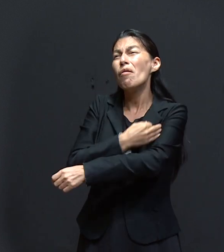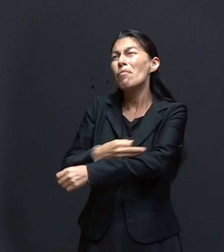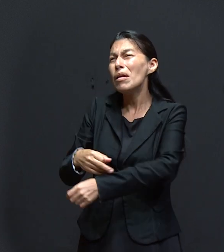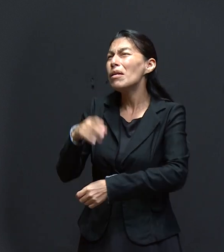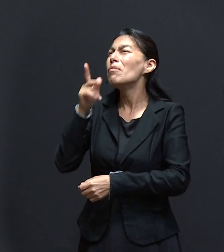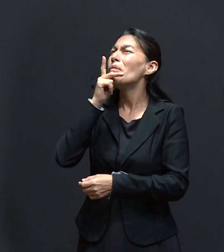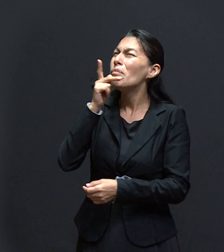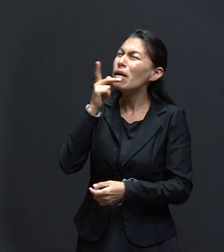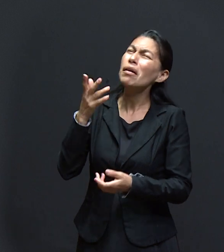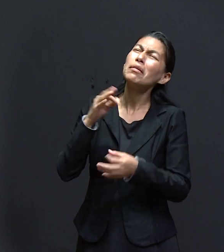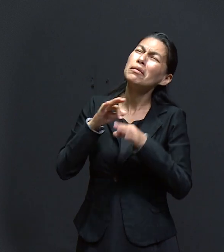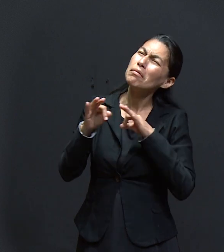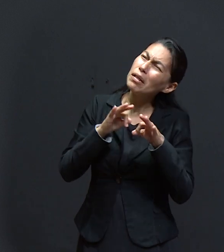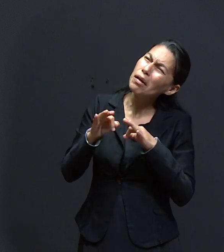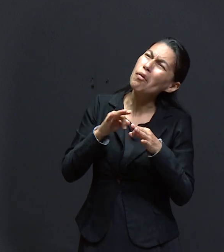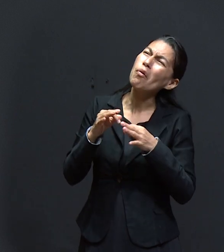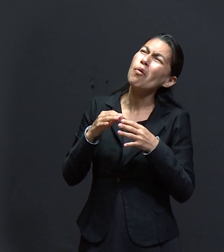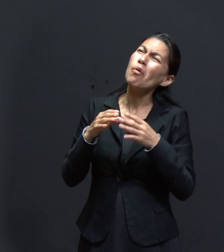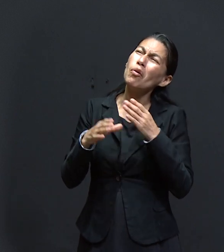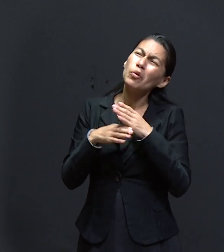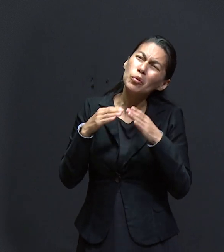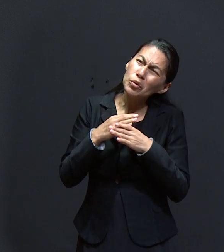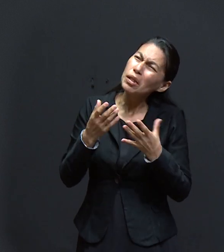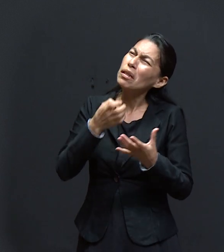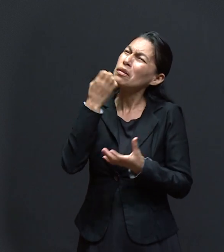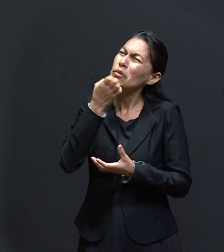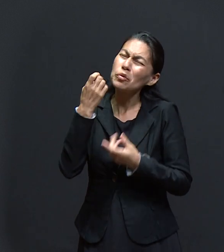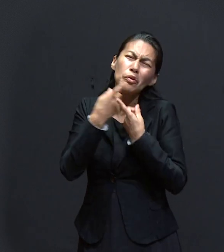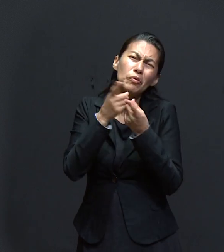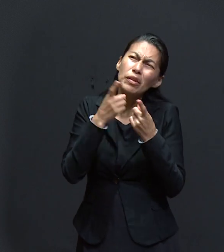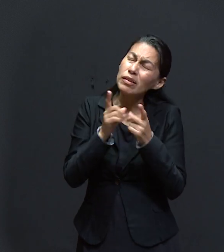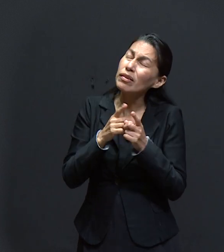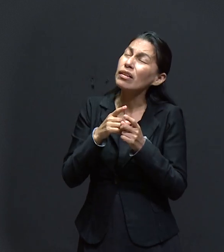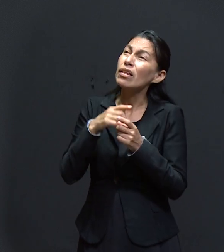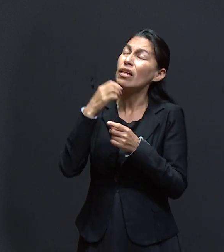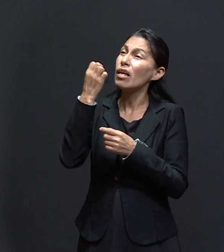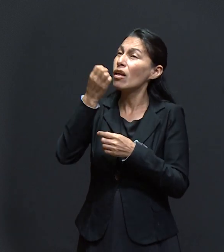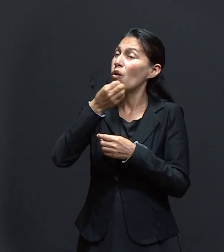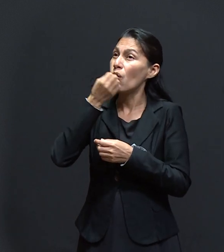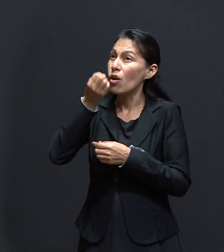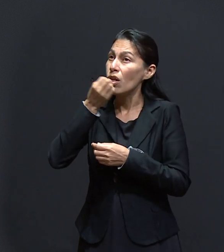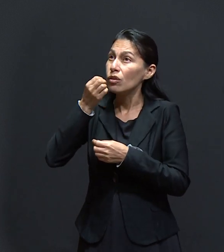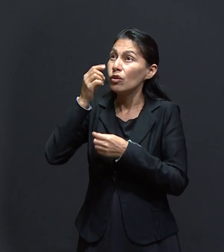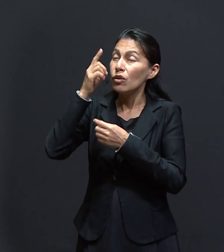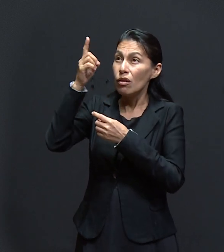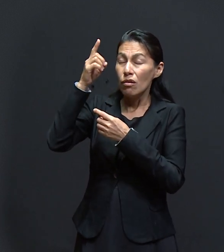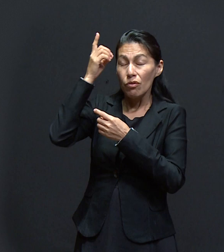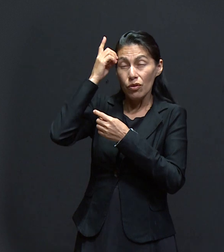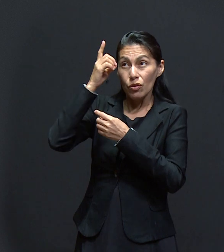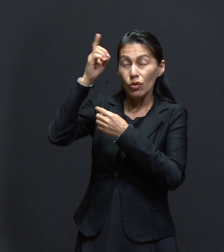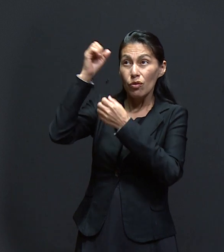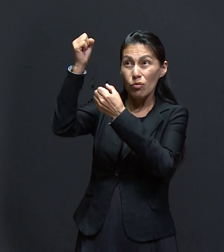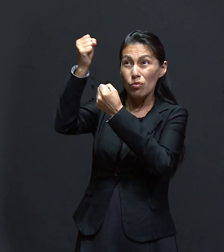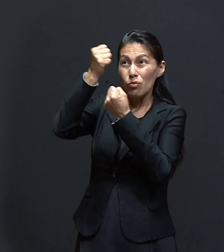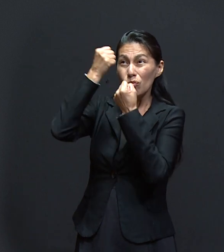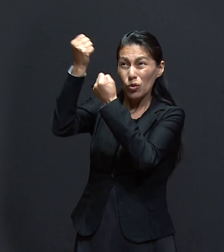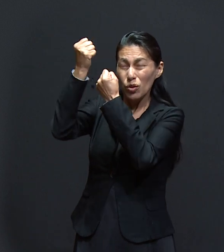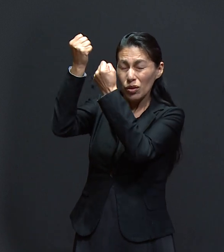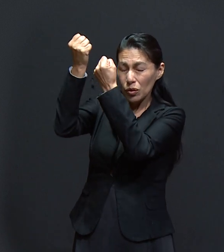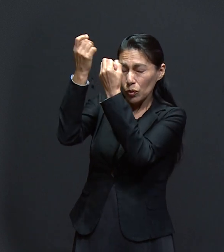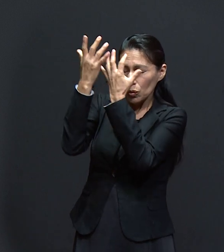hijos por padres por iglesia por trabajo por todo puedo decir y sé qué oración tiene un